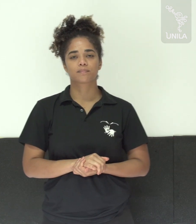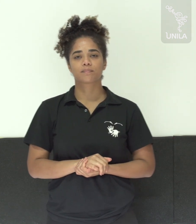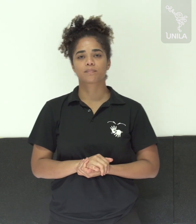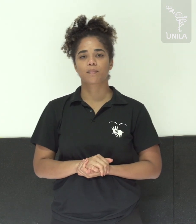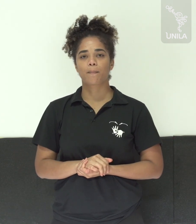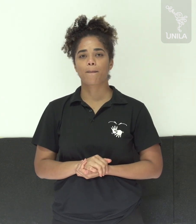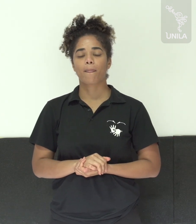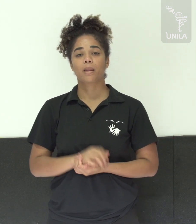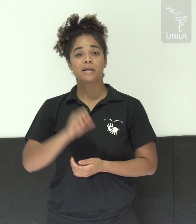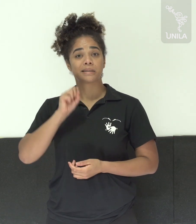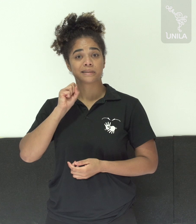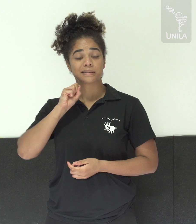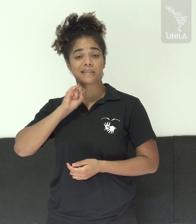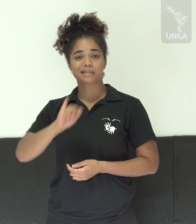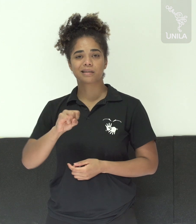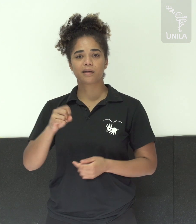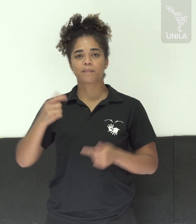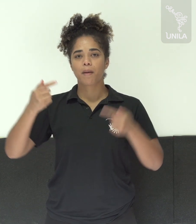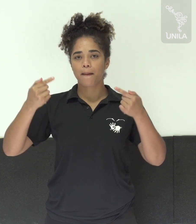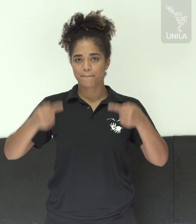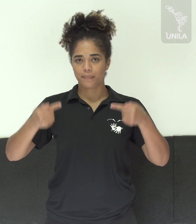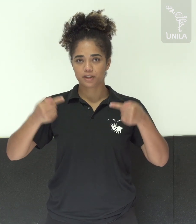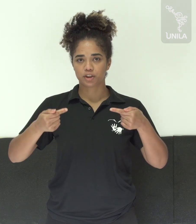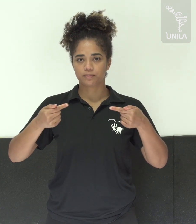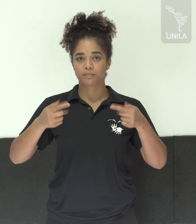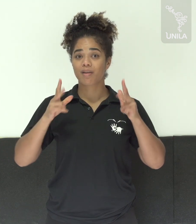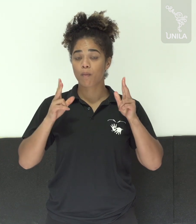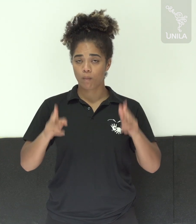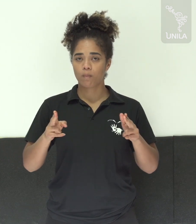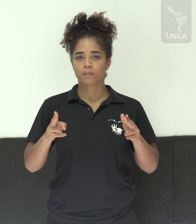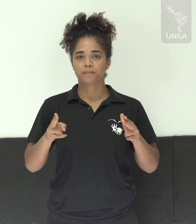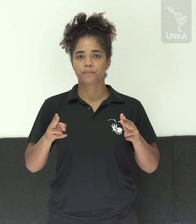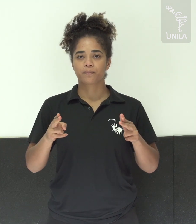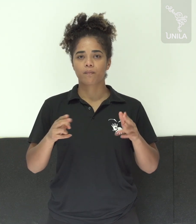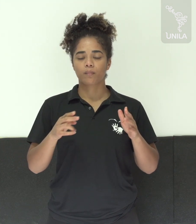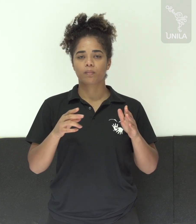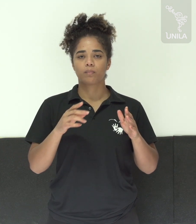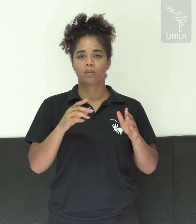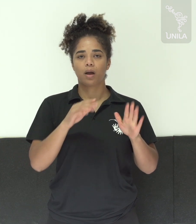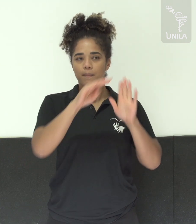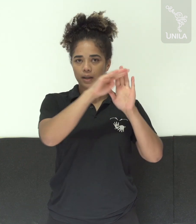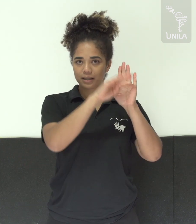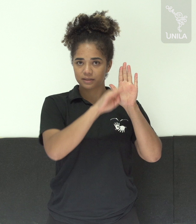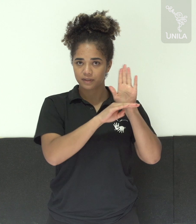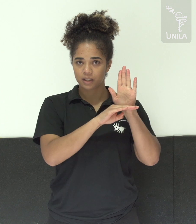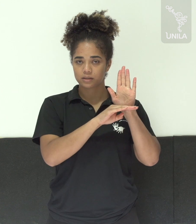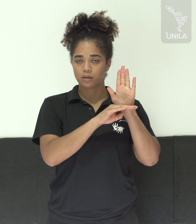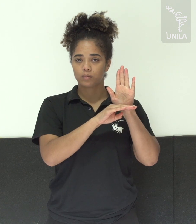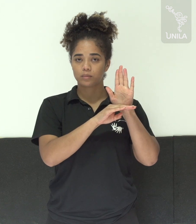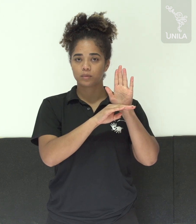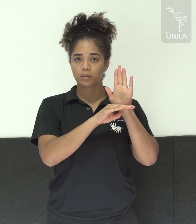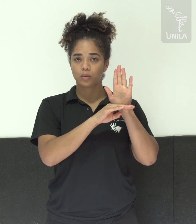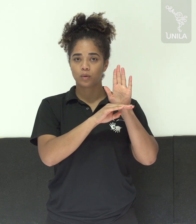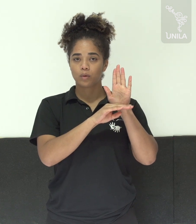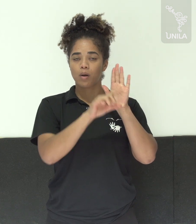Havendo empate entre candidatos, a classificação atenderá ao disposto no inciso